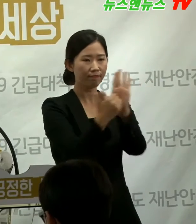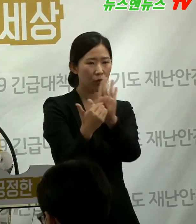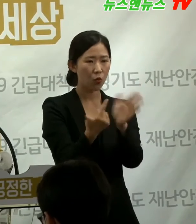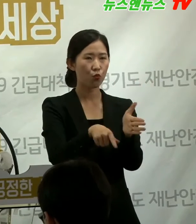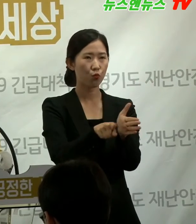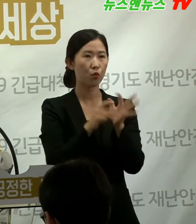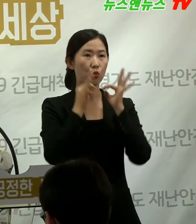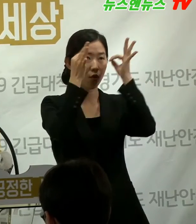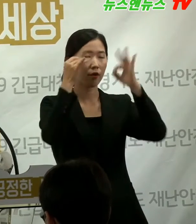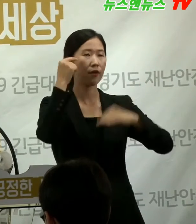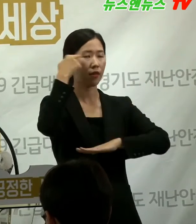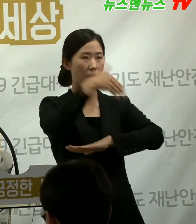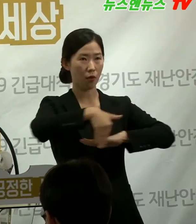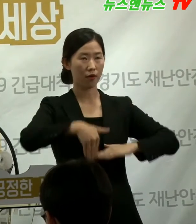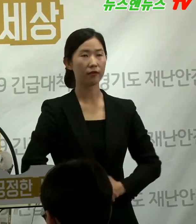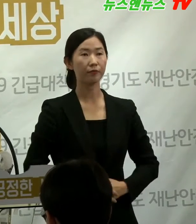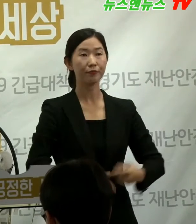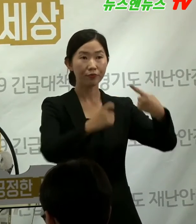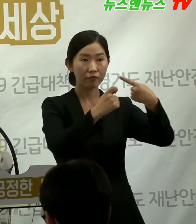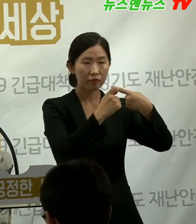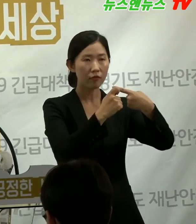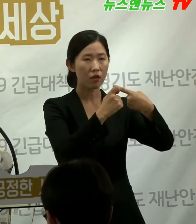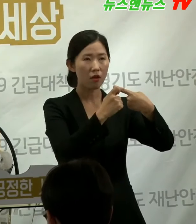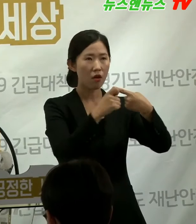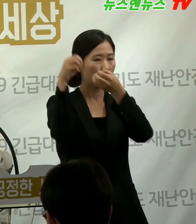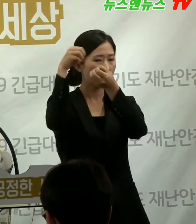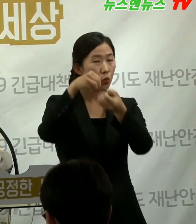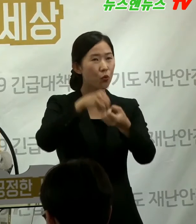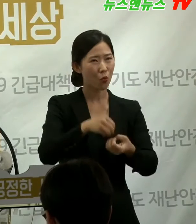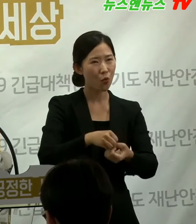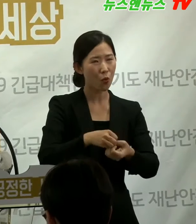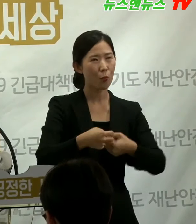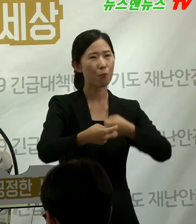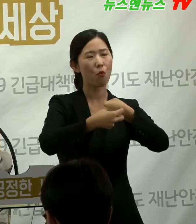첫째, 전통적인 보건 방역에 최선을 다하겠습니다.